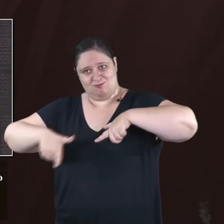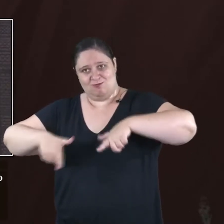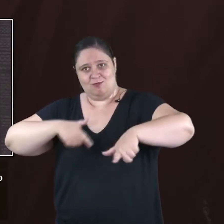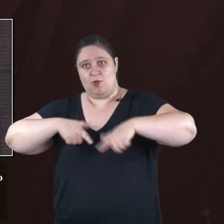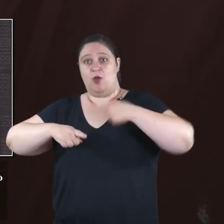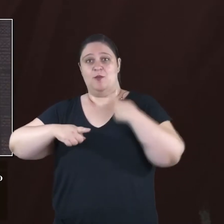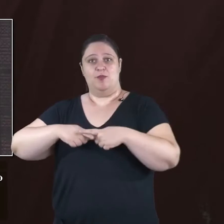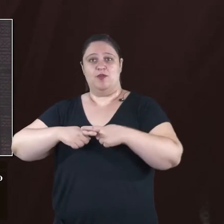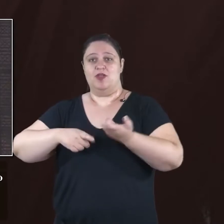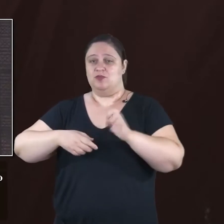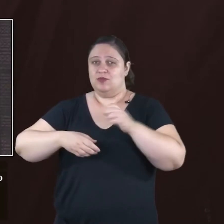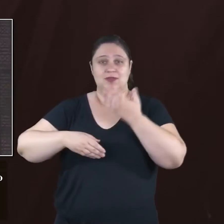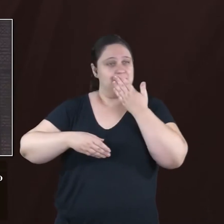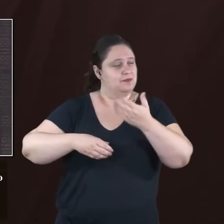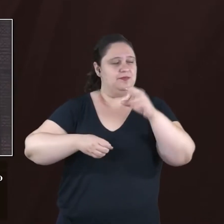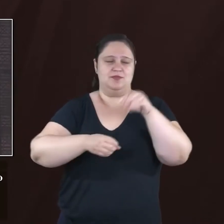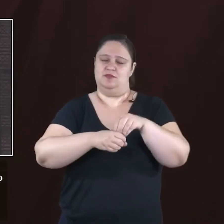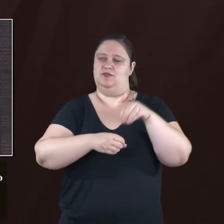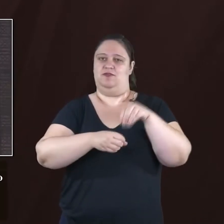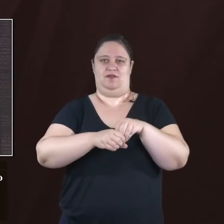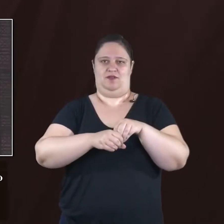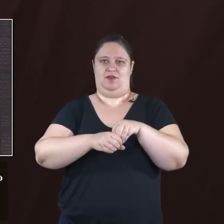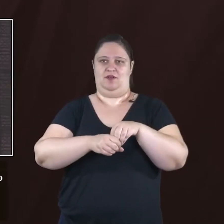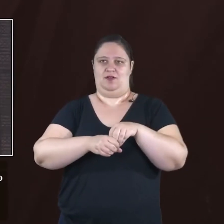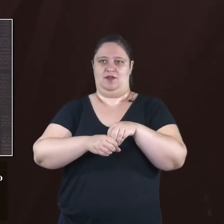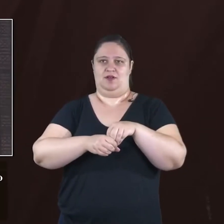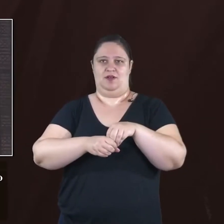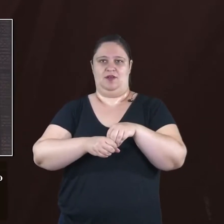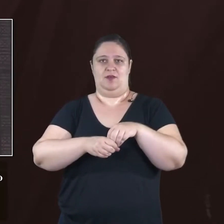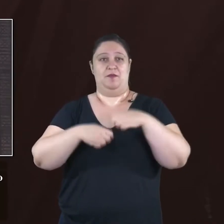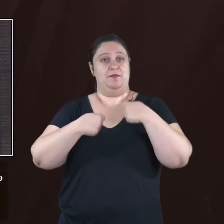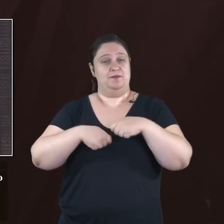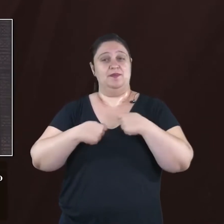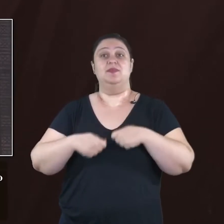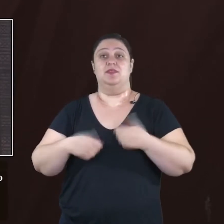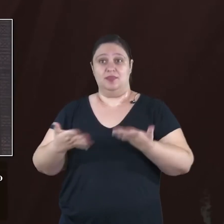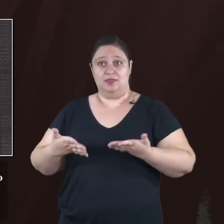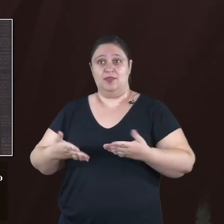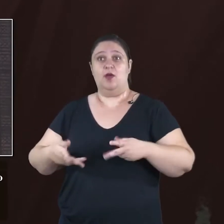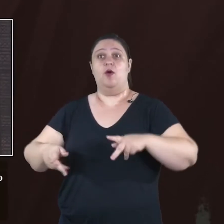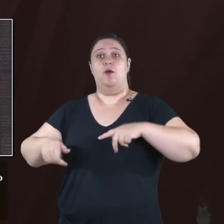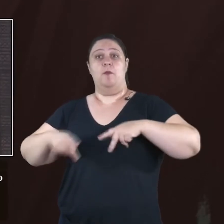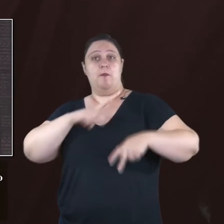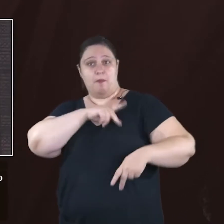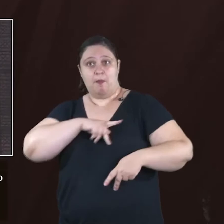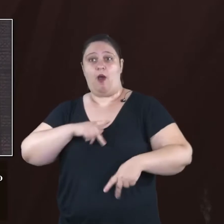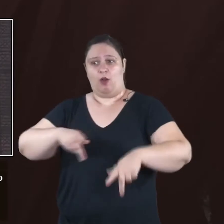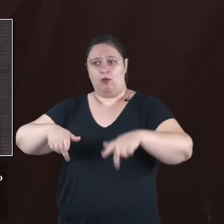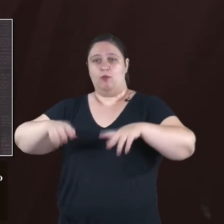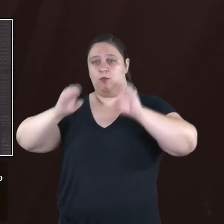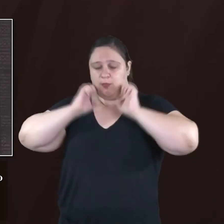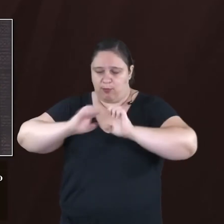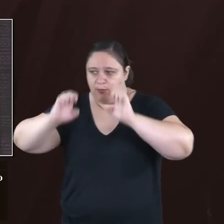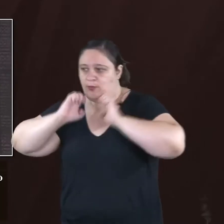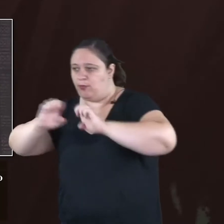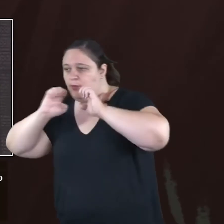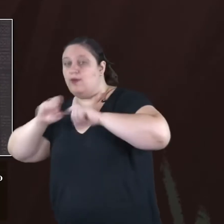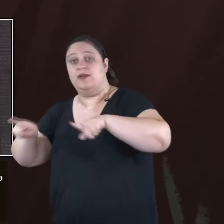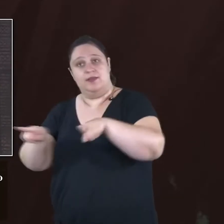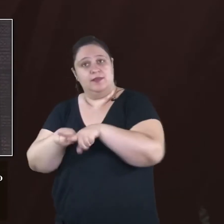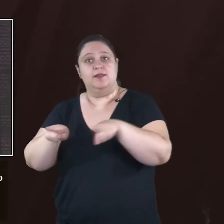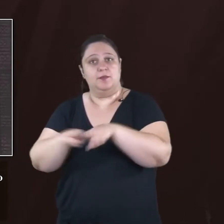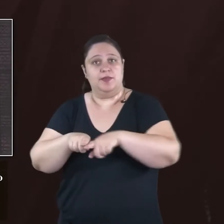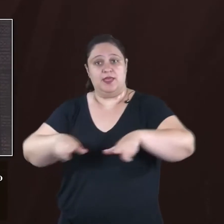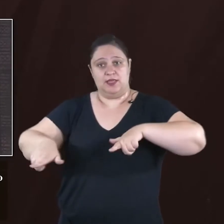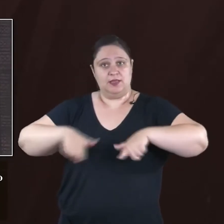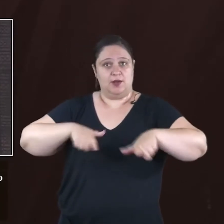sermos pesados a nenhum de vós. Além de ministrar a palavra, eles trabalhavam para não ser pesado para ninguém. Não porque